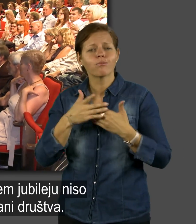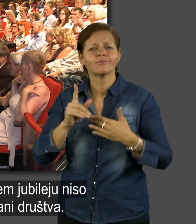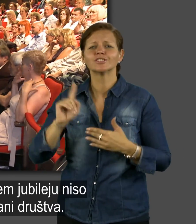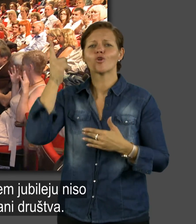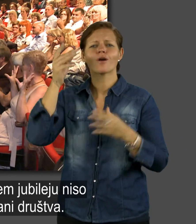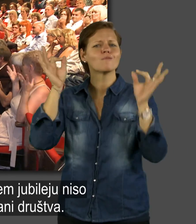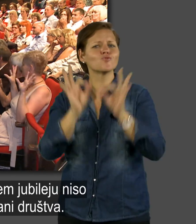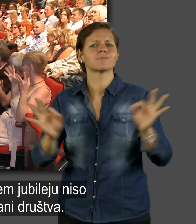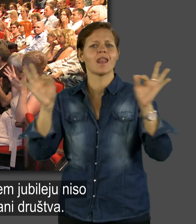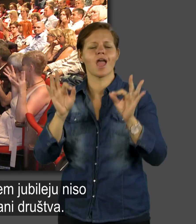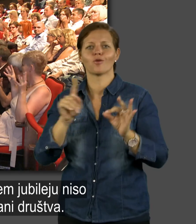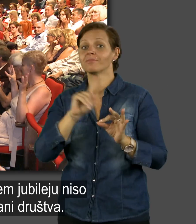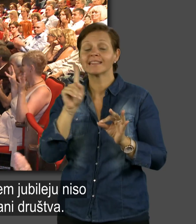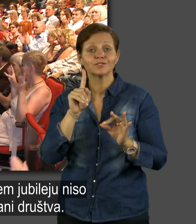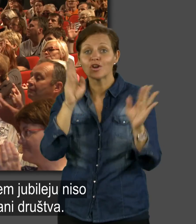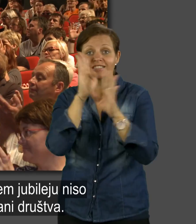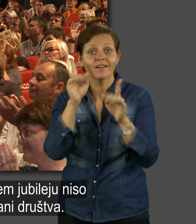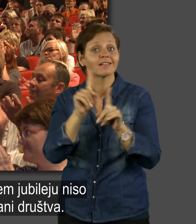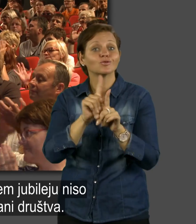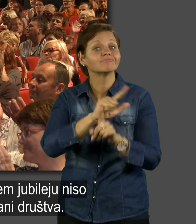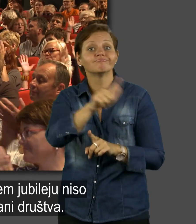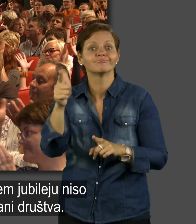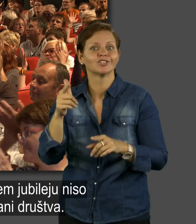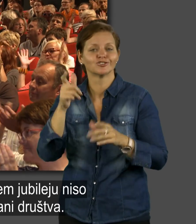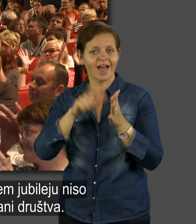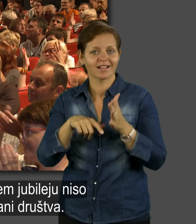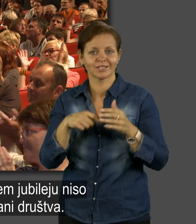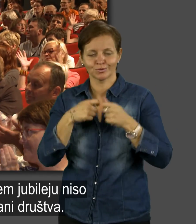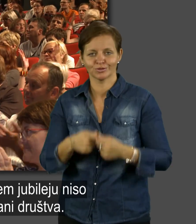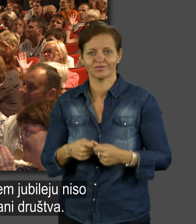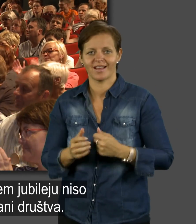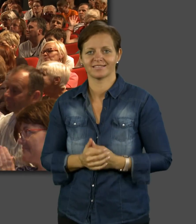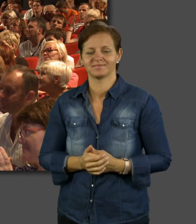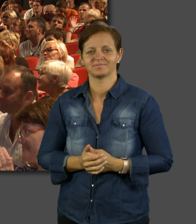Veselja ob visokem jubileju niso skrivali niti člani društva.